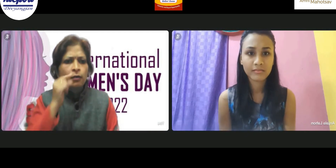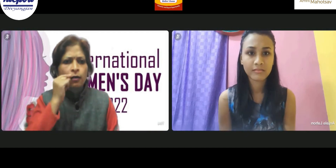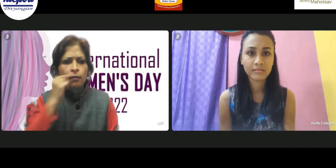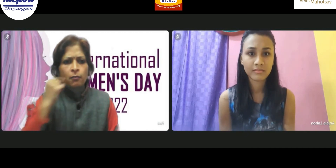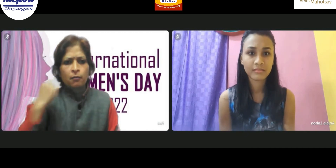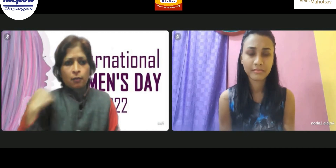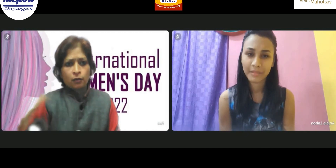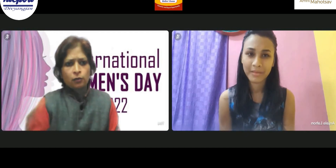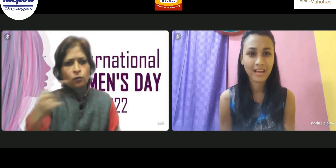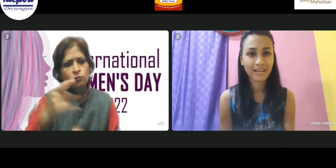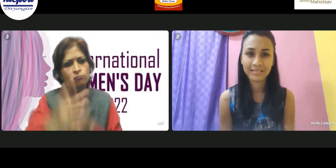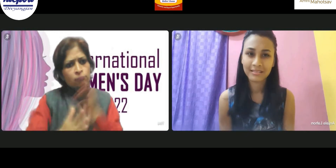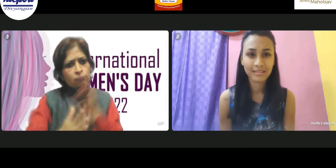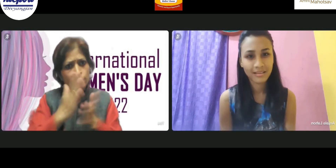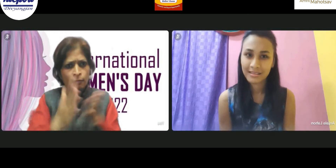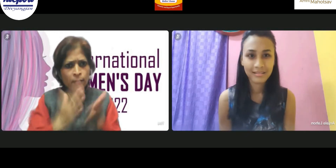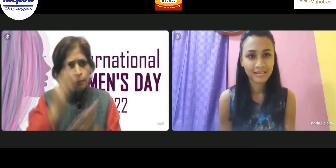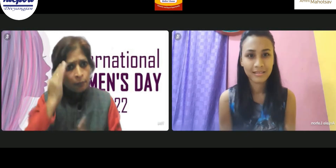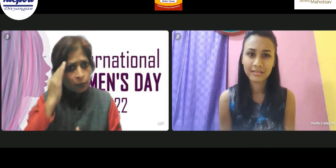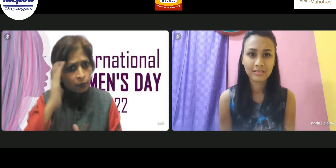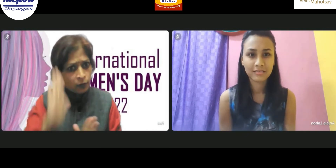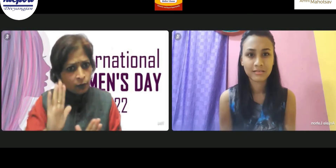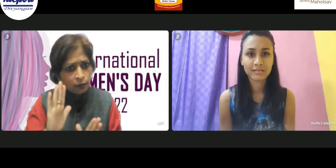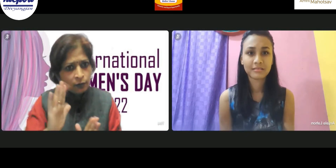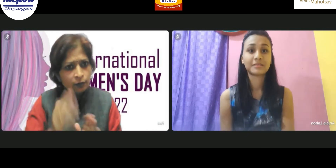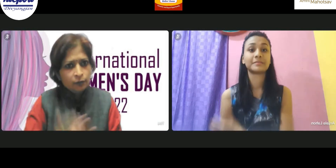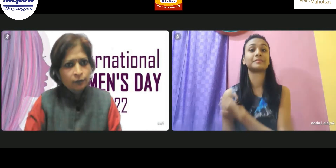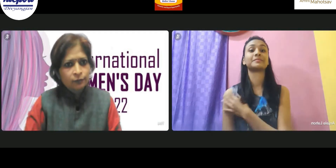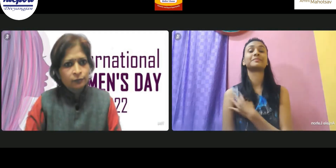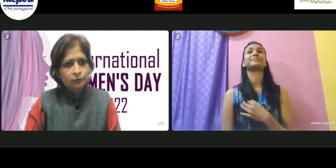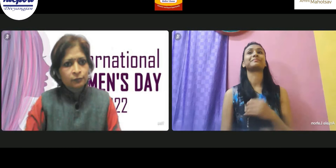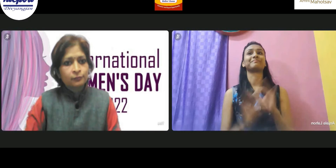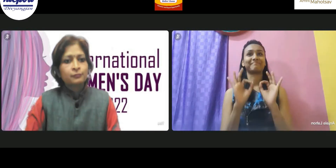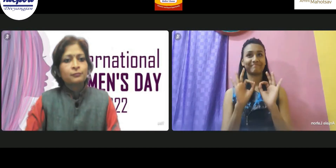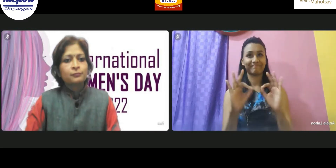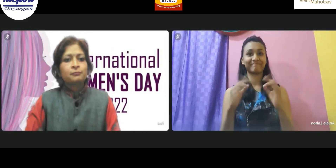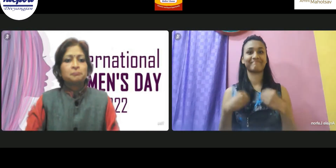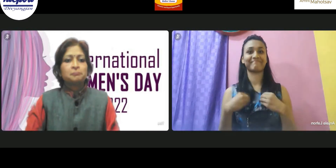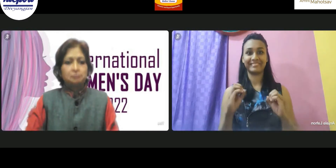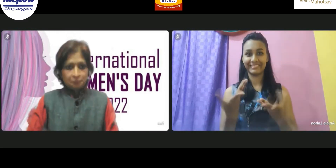मम्मी पापा और तुम्हारे भाई को भी सांकेतिक भाषा आती है?